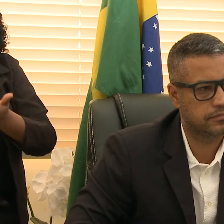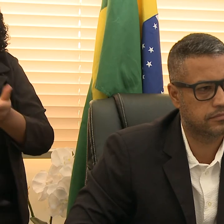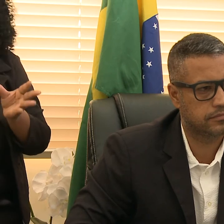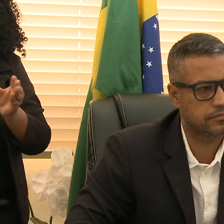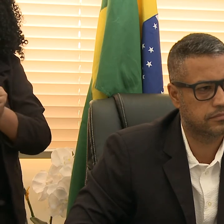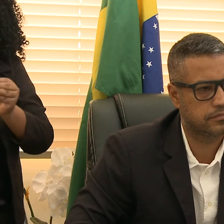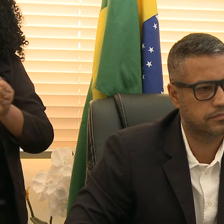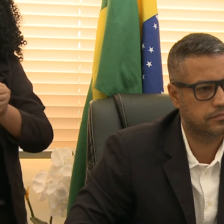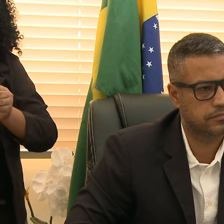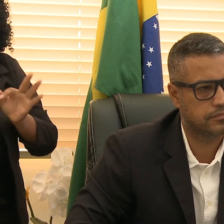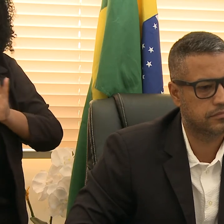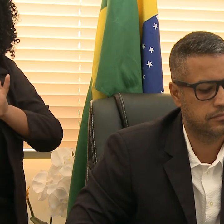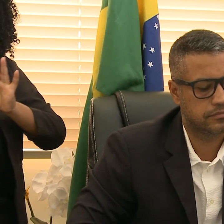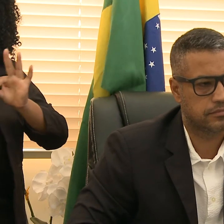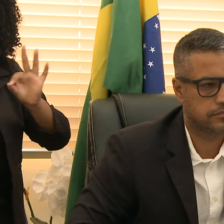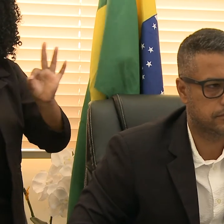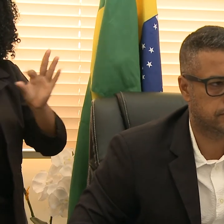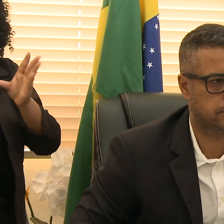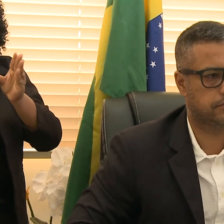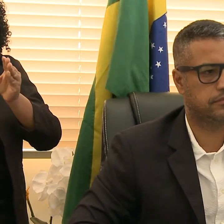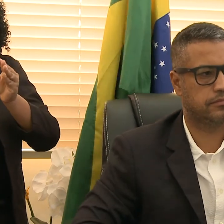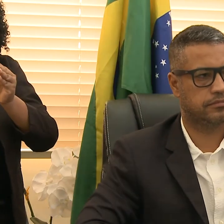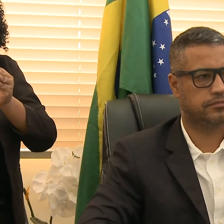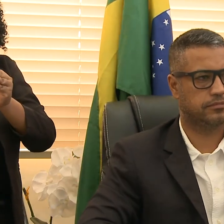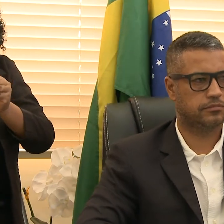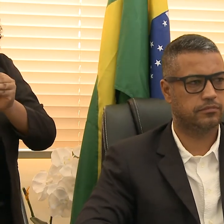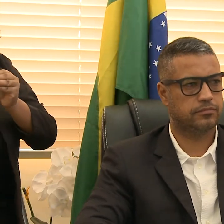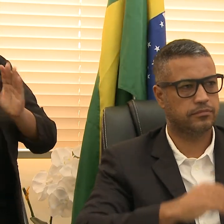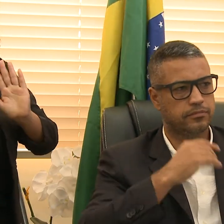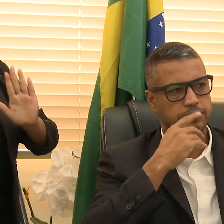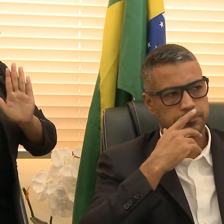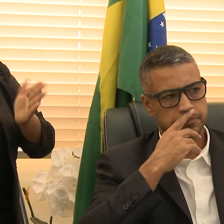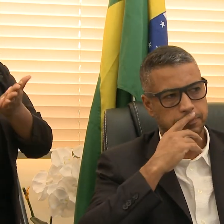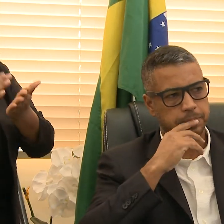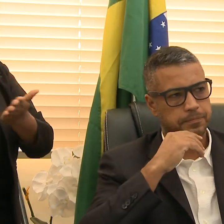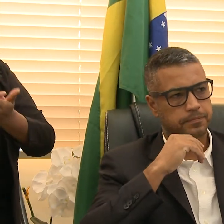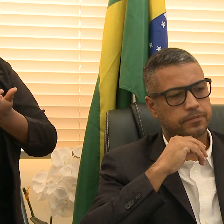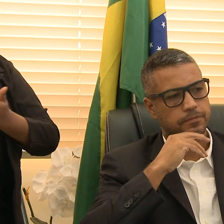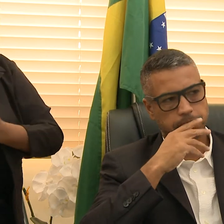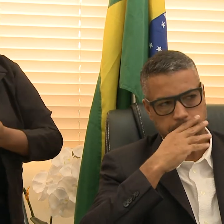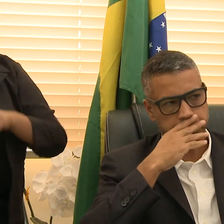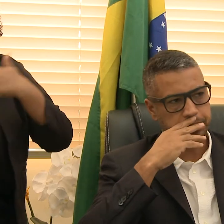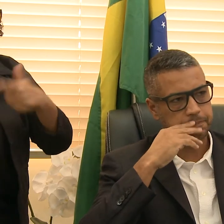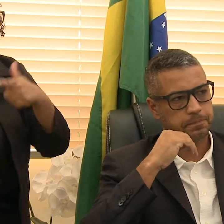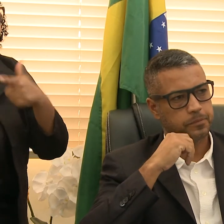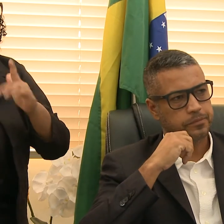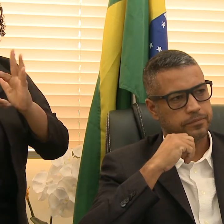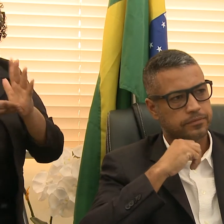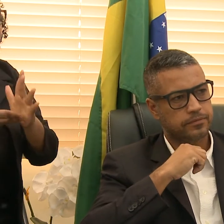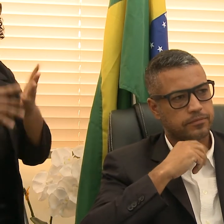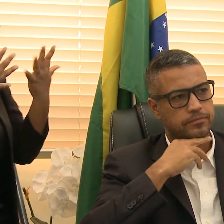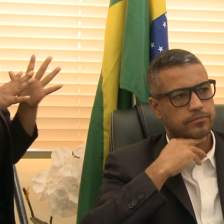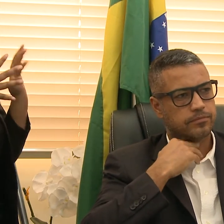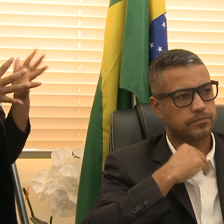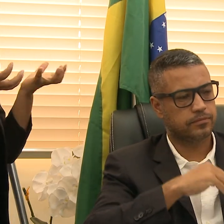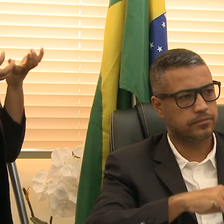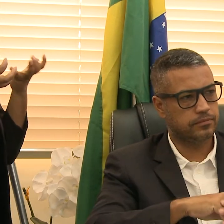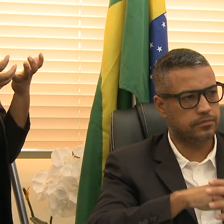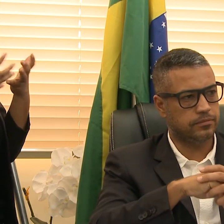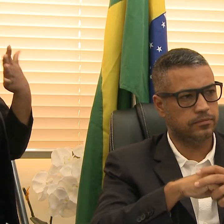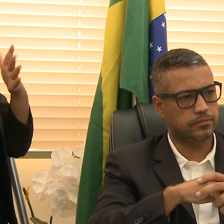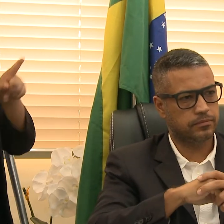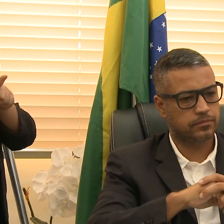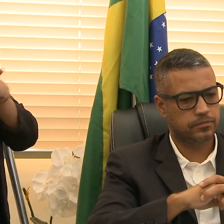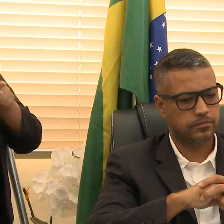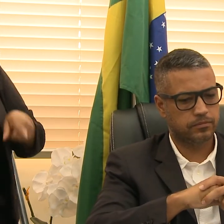exercida pelo nosso nobre e companheiro vereador da Luta Mate. E fomos até